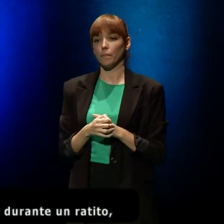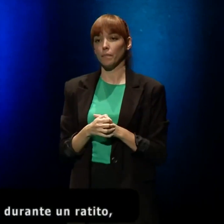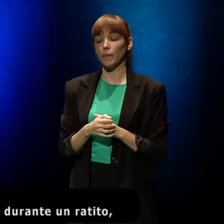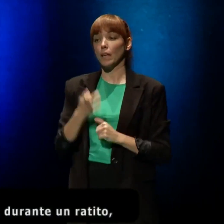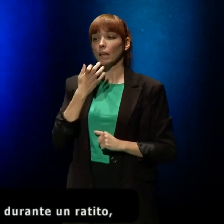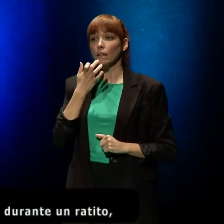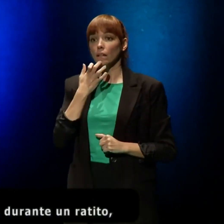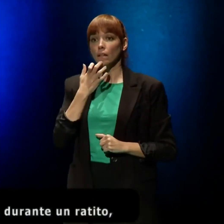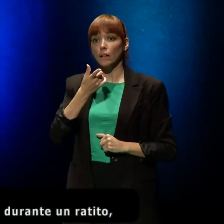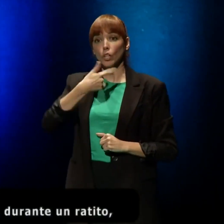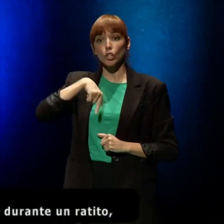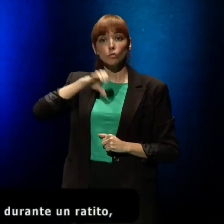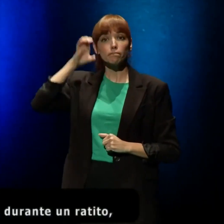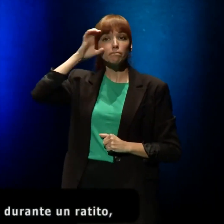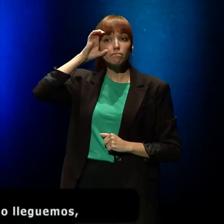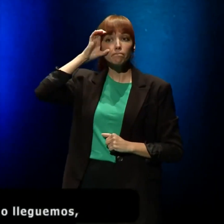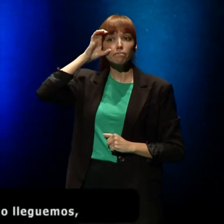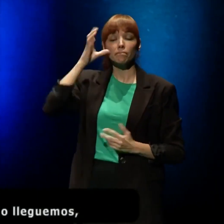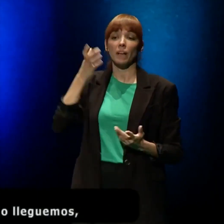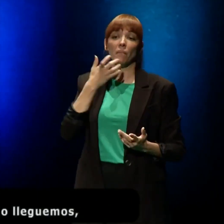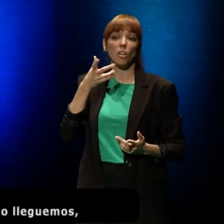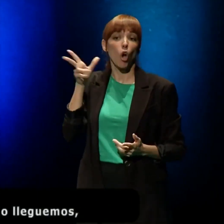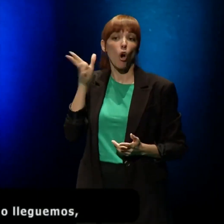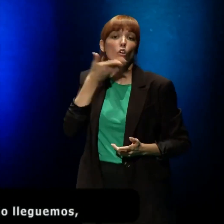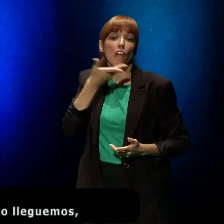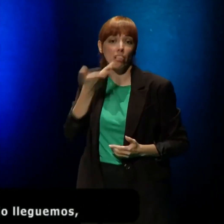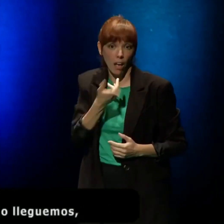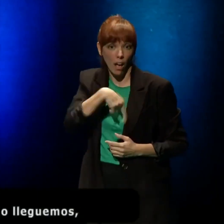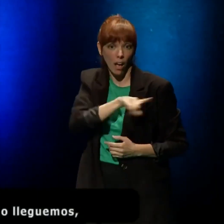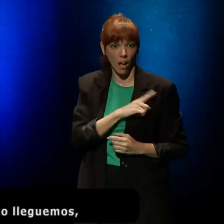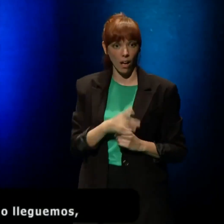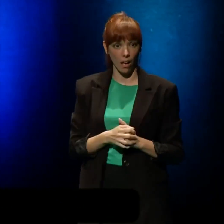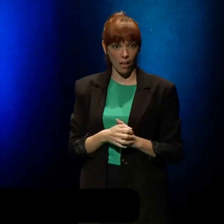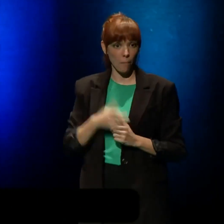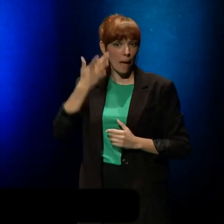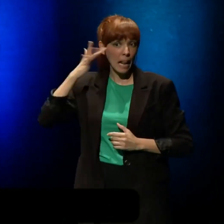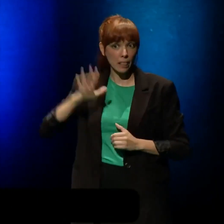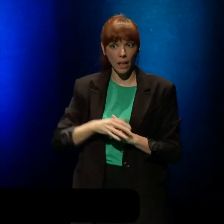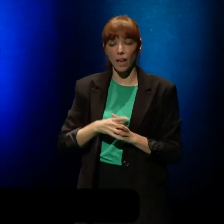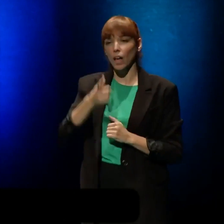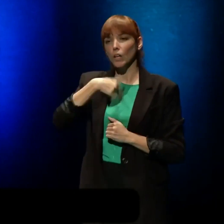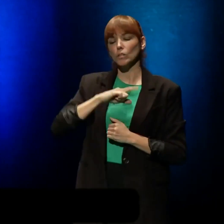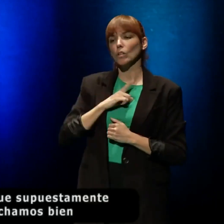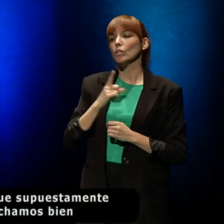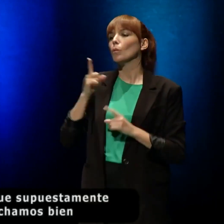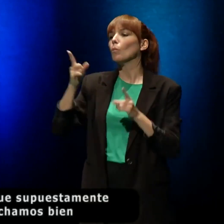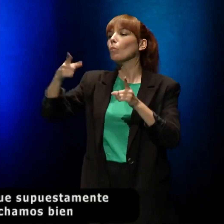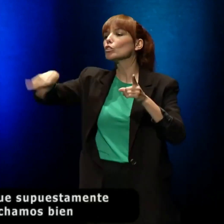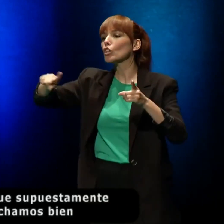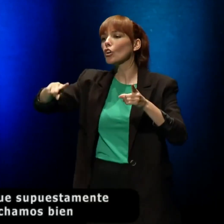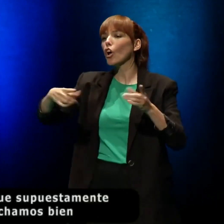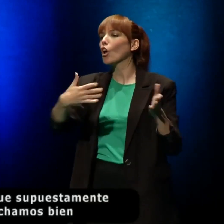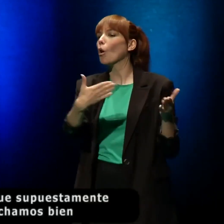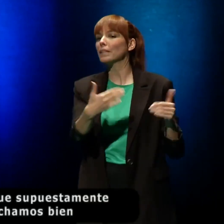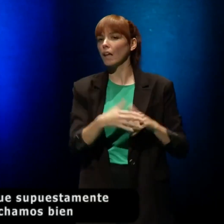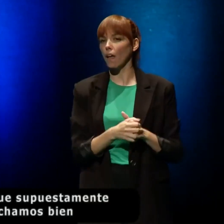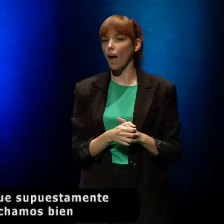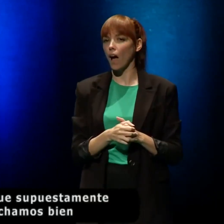escuchamos bien y hablamos bien, no pasaría nada porque nos sometieseis exclusivamente al